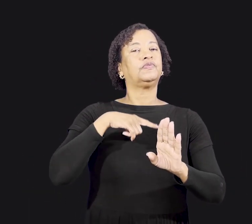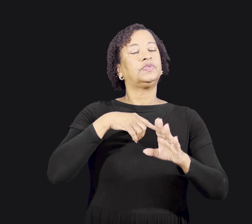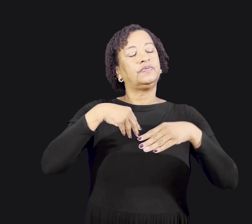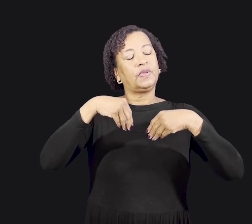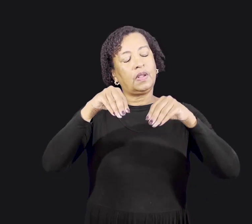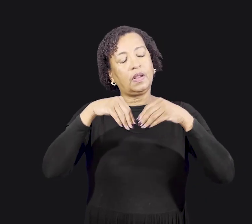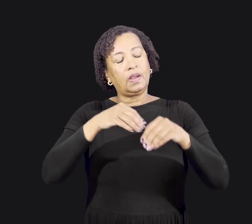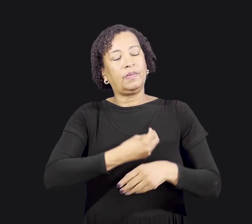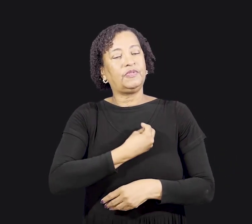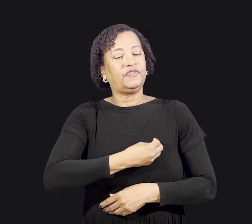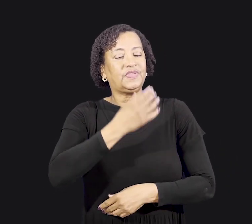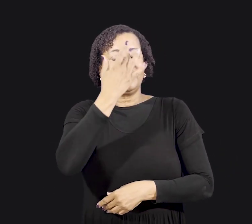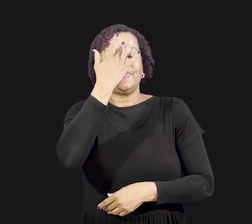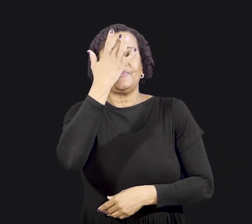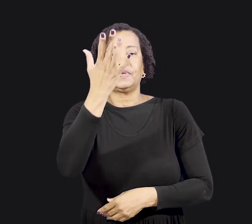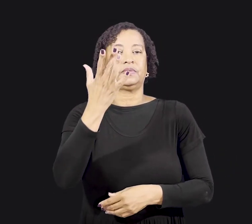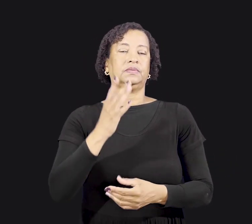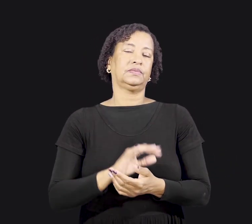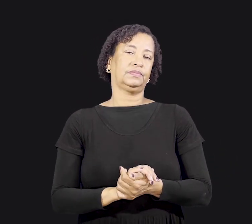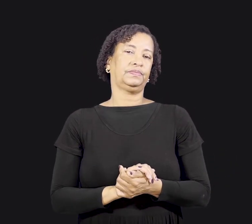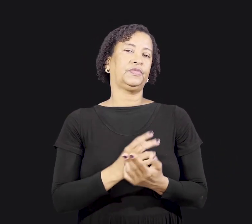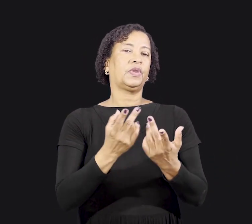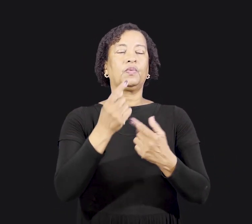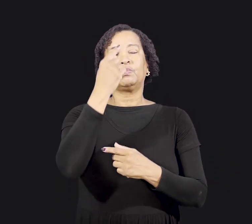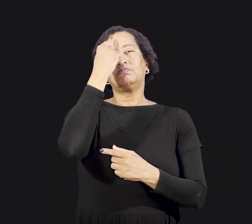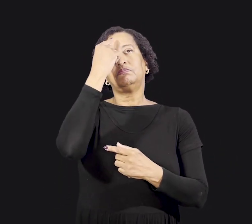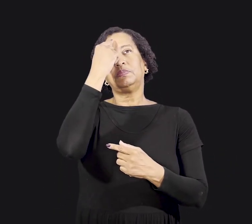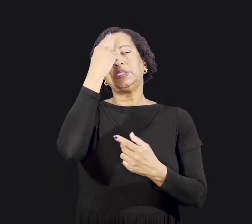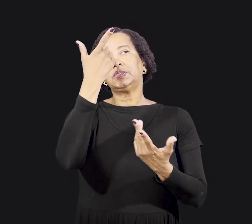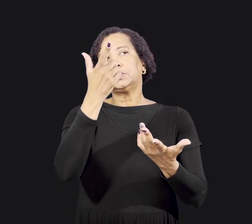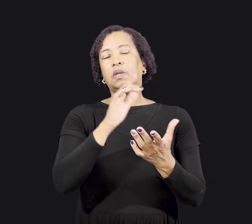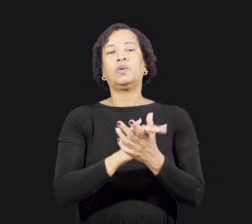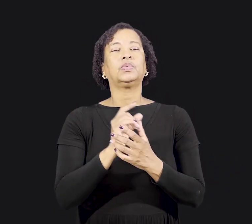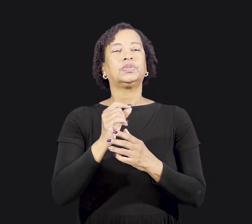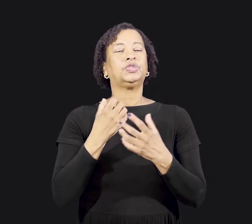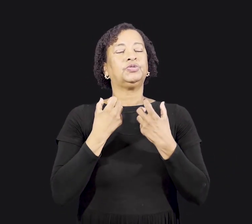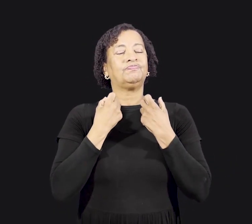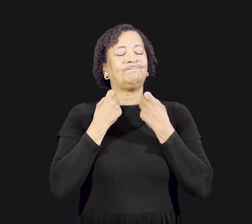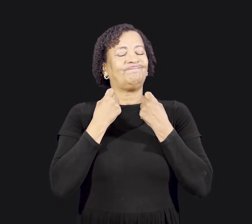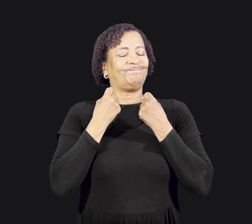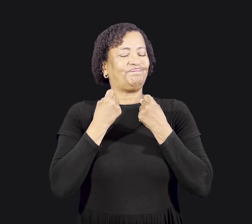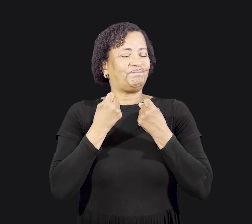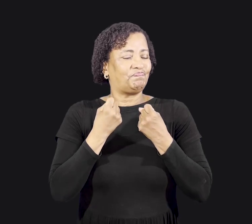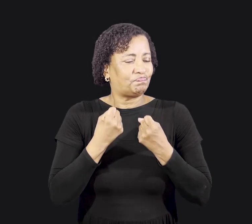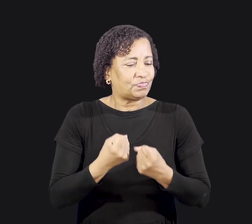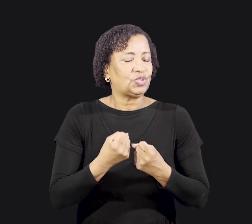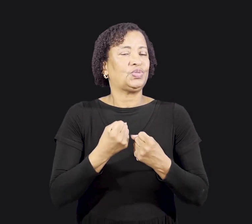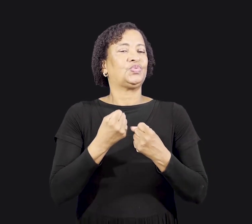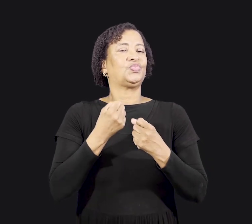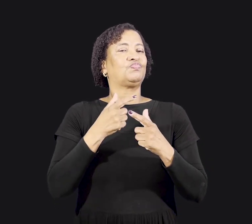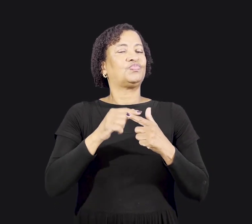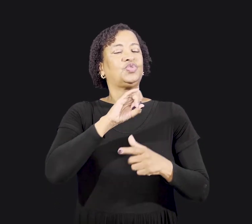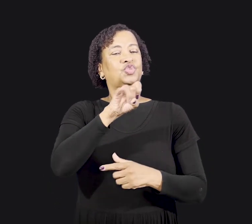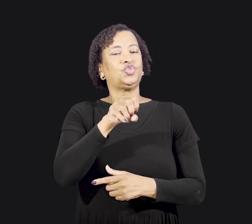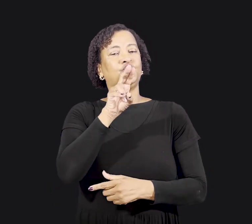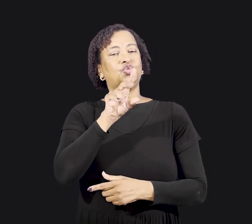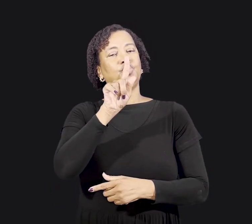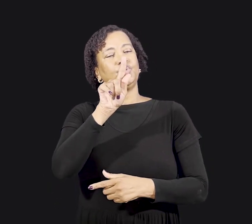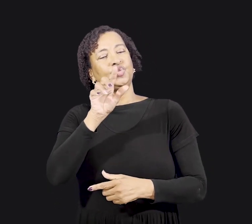vocês leve e a vida mais fácil. É comum pensarmos no jugo como uma carga, um peso. Um jugo é uma ferramenta